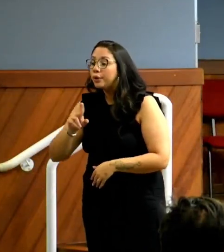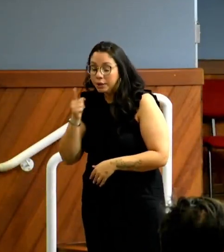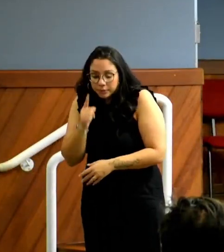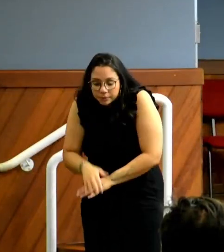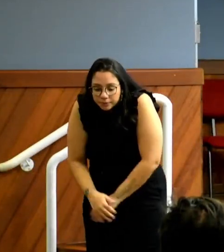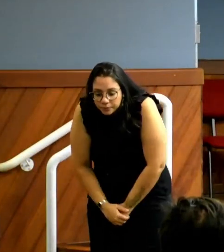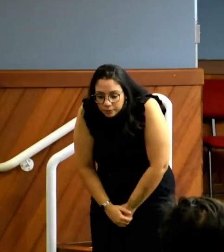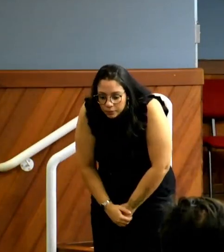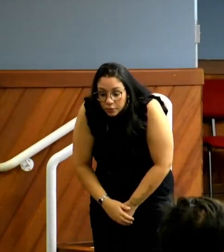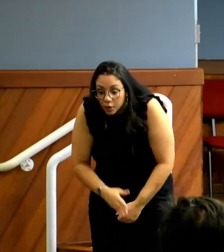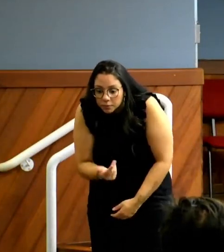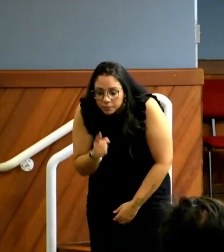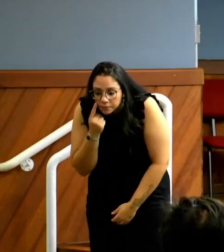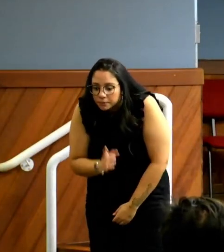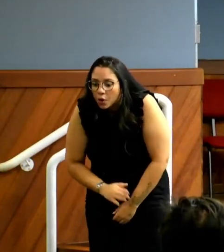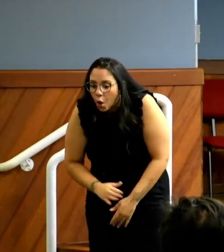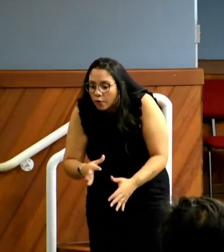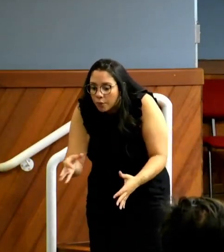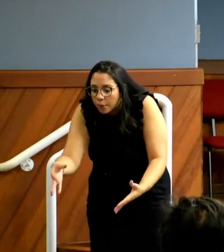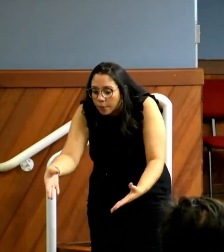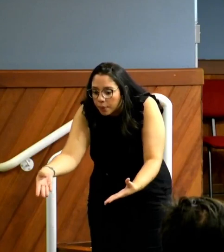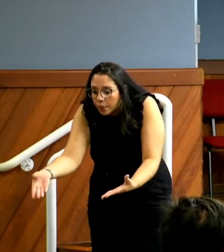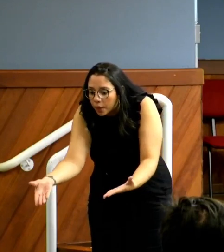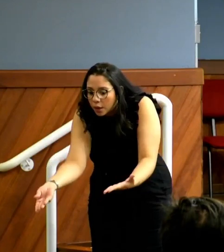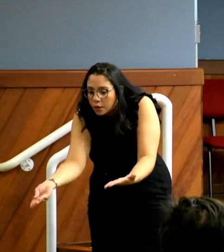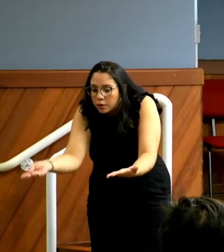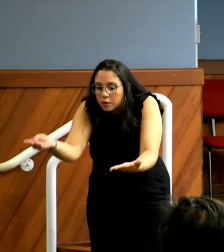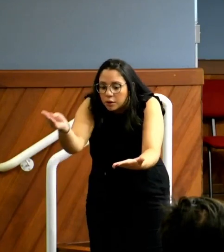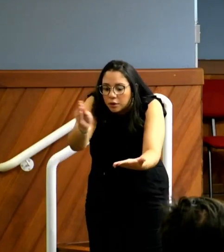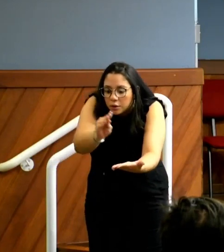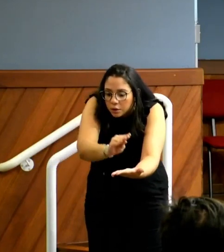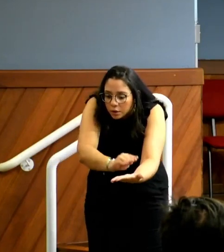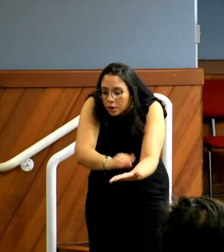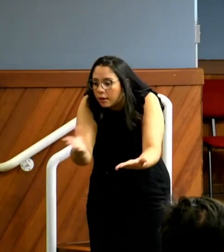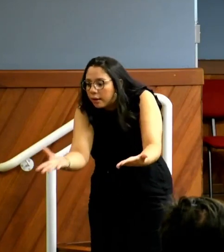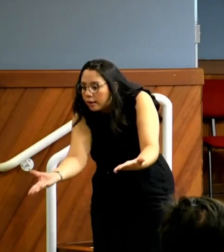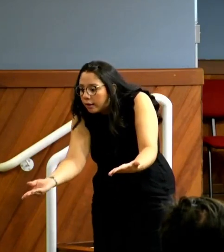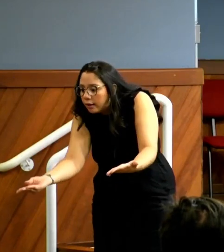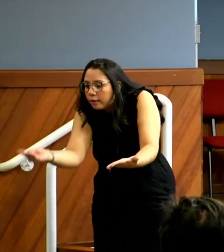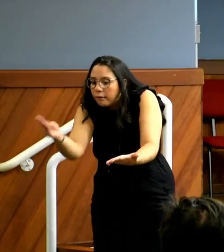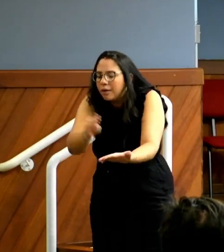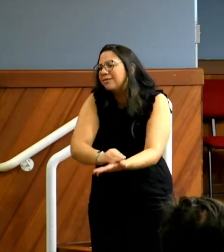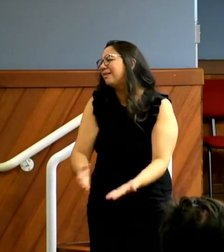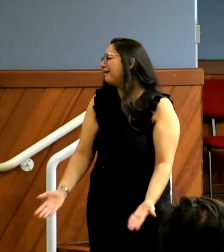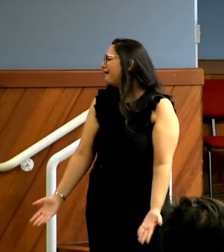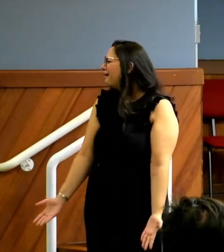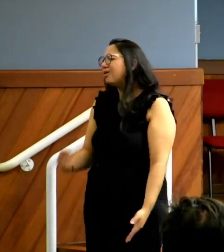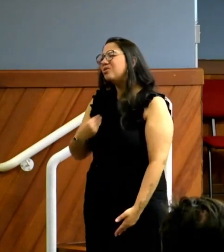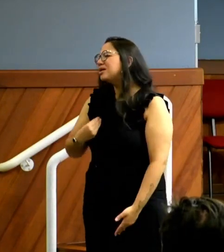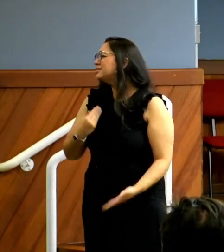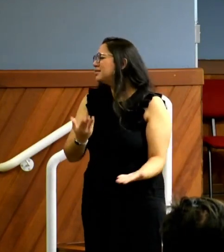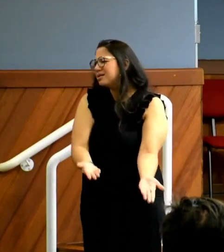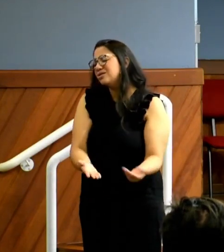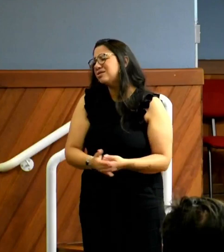você não tá do lado do pesquisador, agora vamos juntar a sua mão com a minha e a gente vai virar a página juntos. Não existe isso,